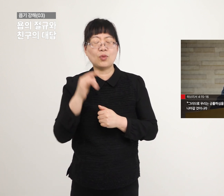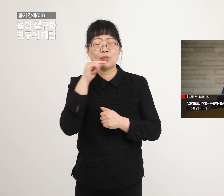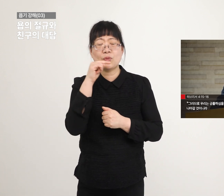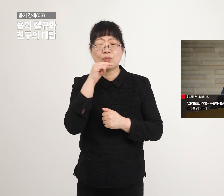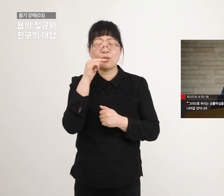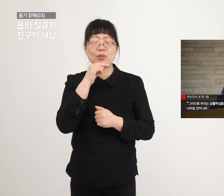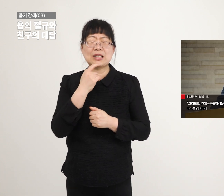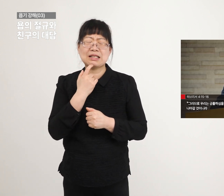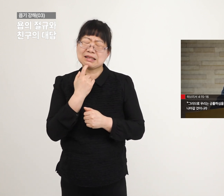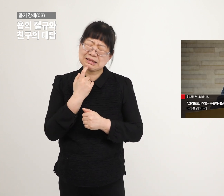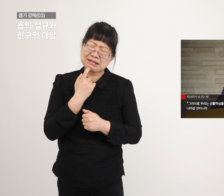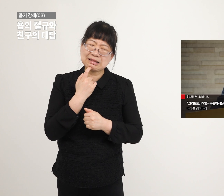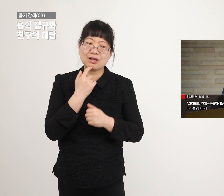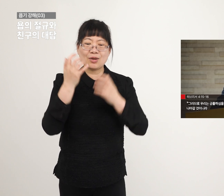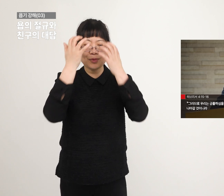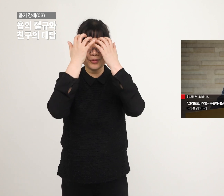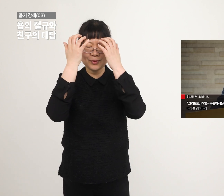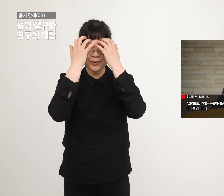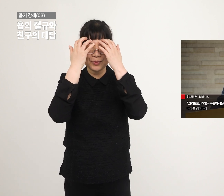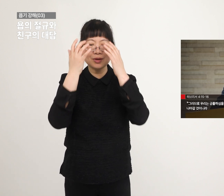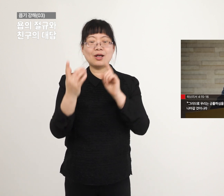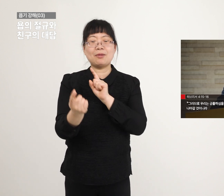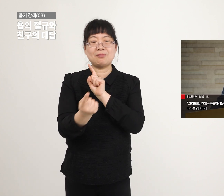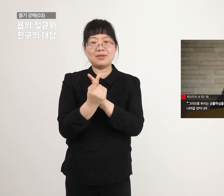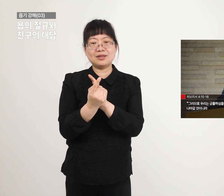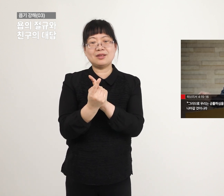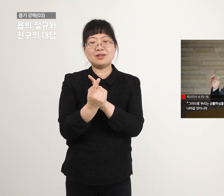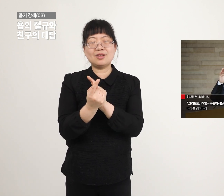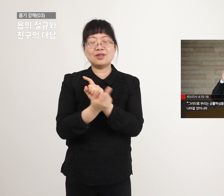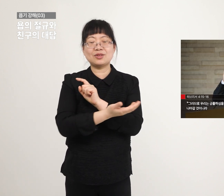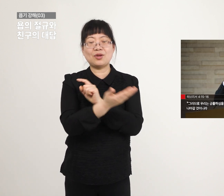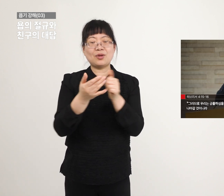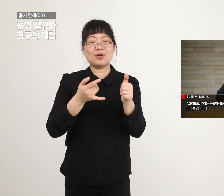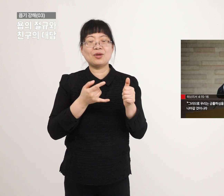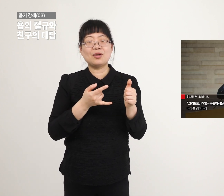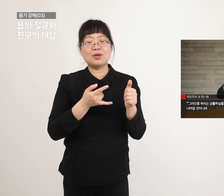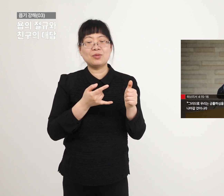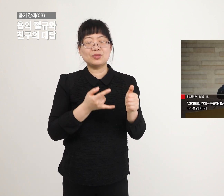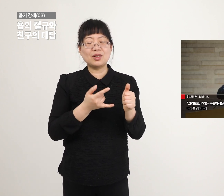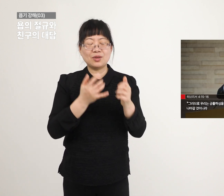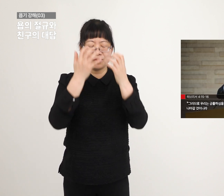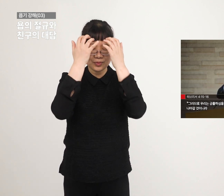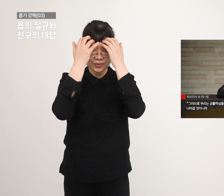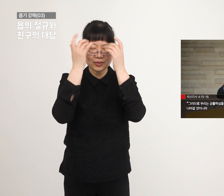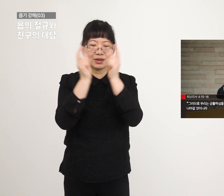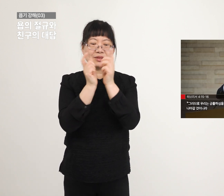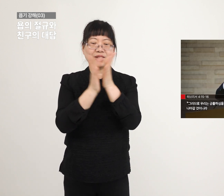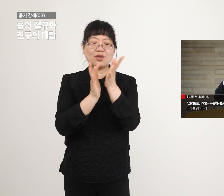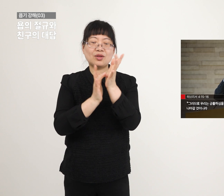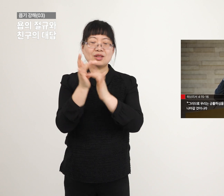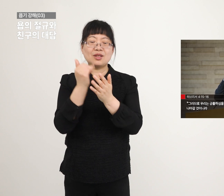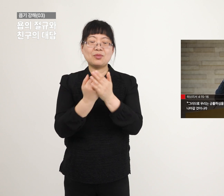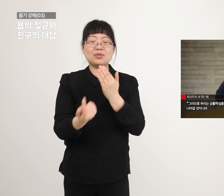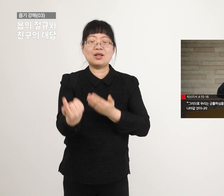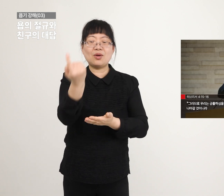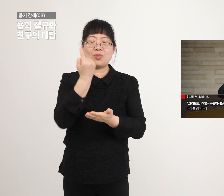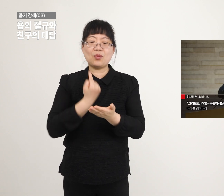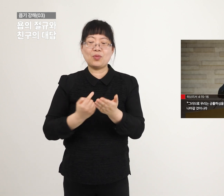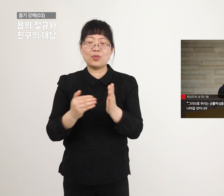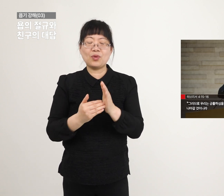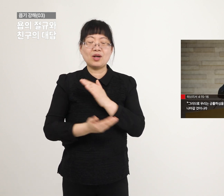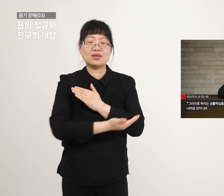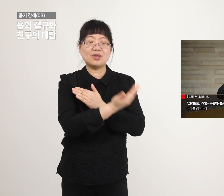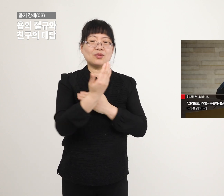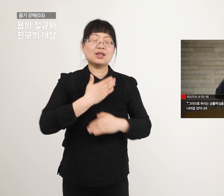혹독하고 지독한 고통과 마주하셔서 여러분들의 고통 속으로 들어가시고 여러분들을